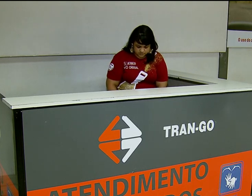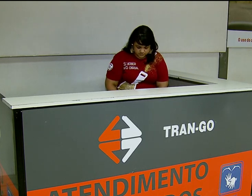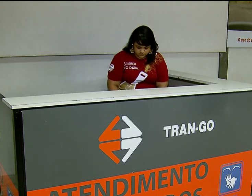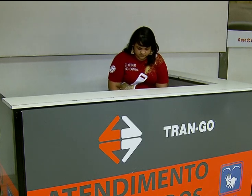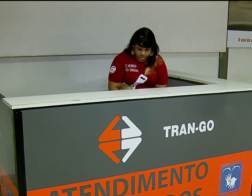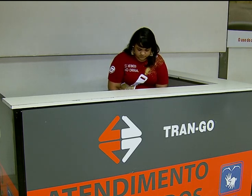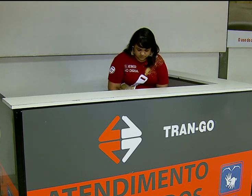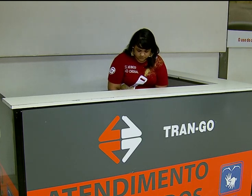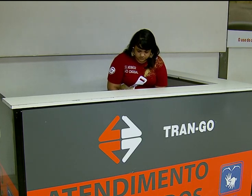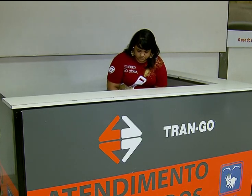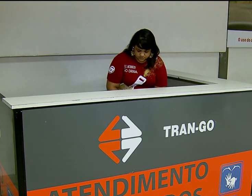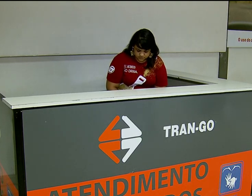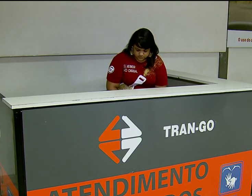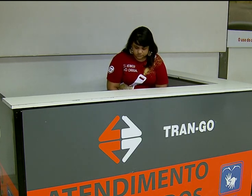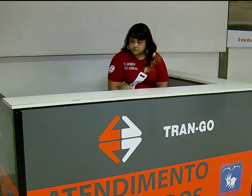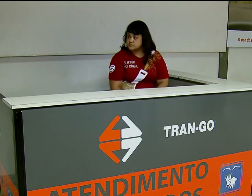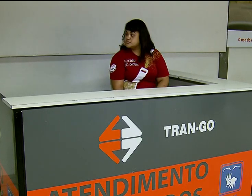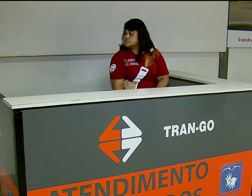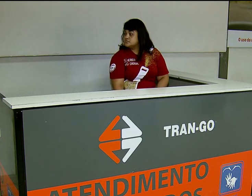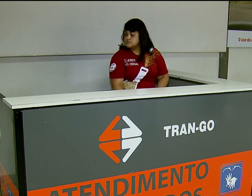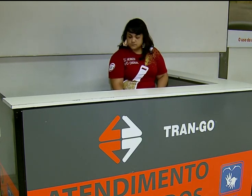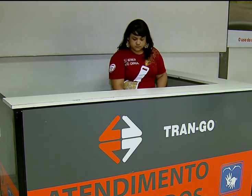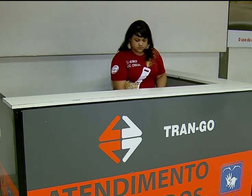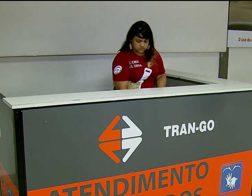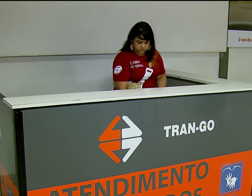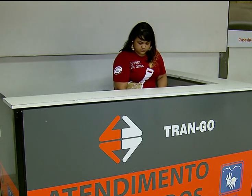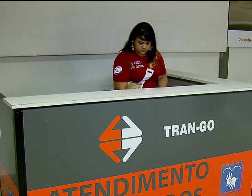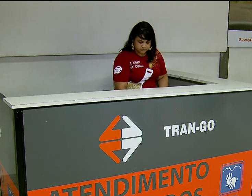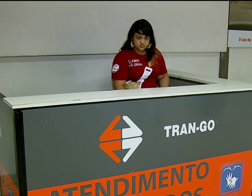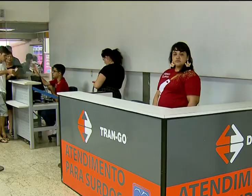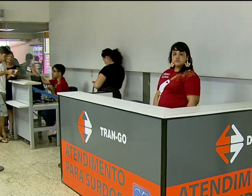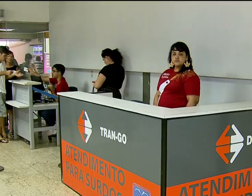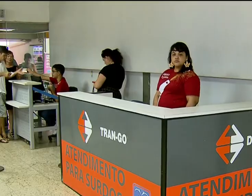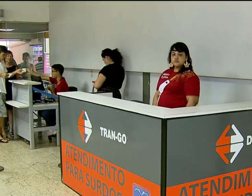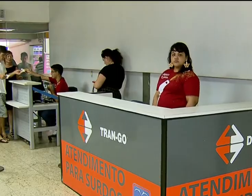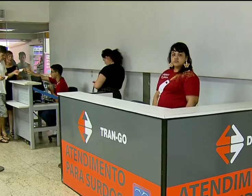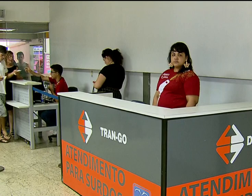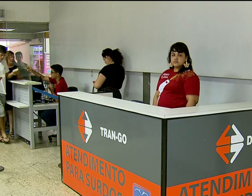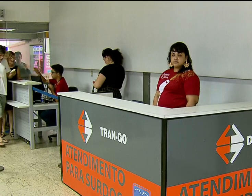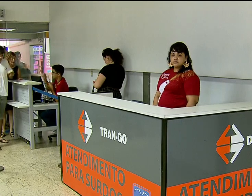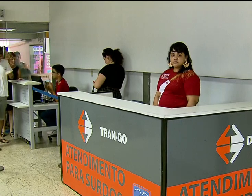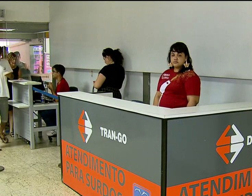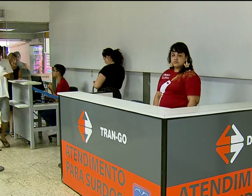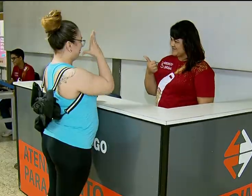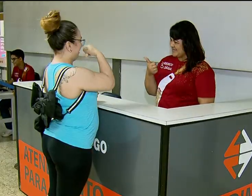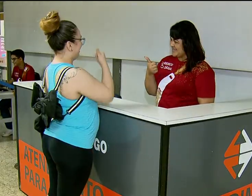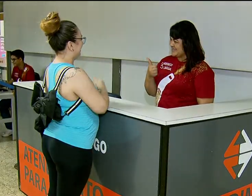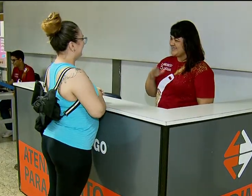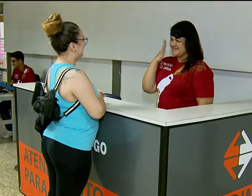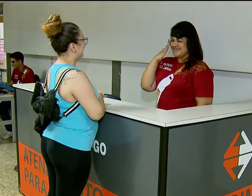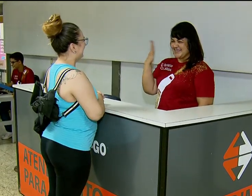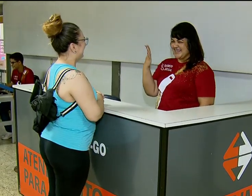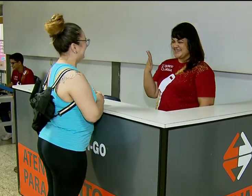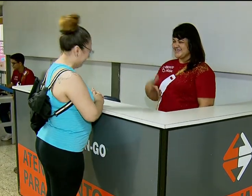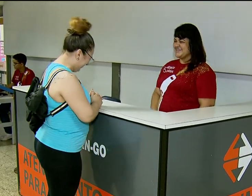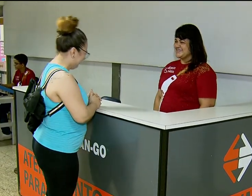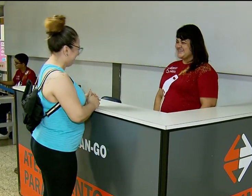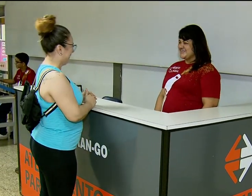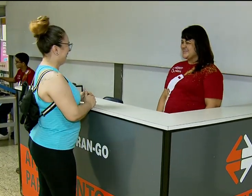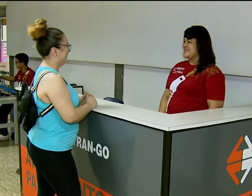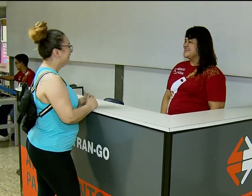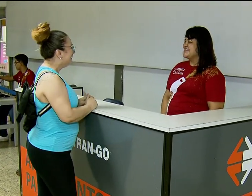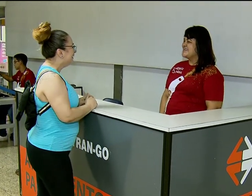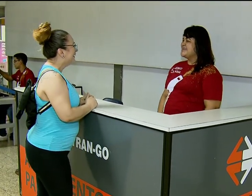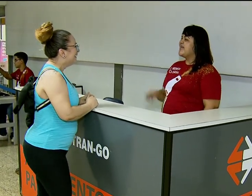Daiane trabalha com um atendimento especializado aos surdos no DETRAN desde 2008. Ela aprendeu a linguagem dos